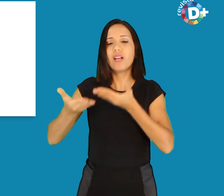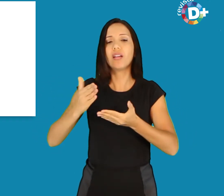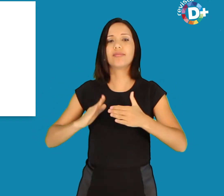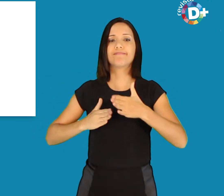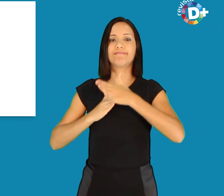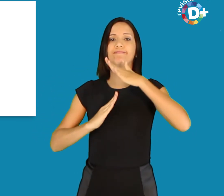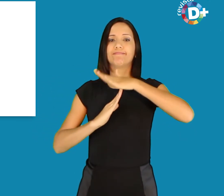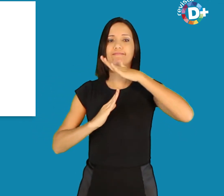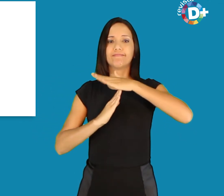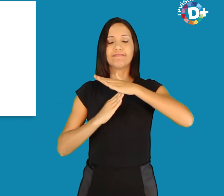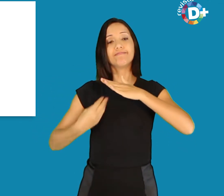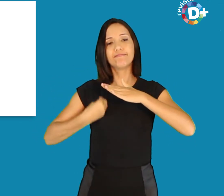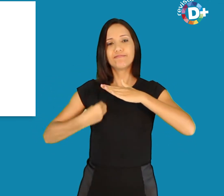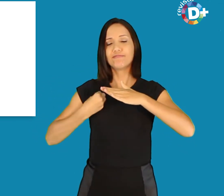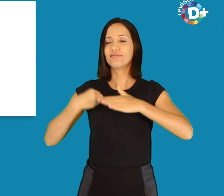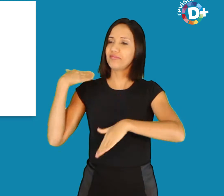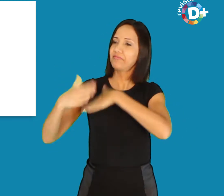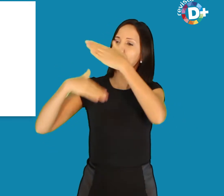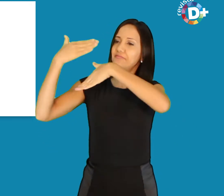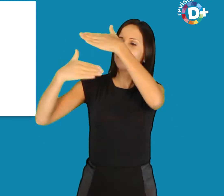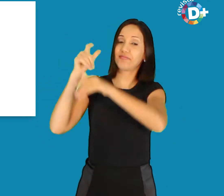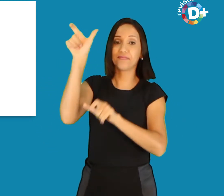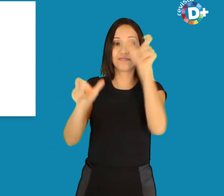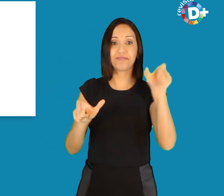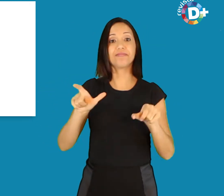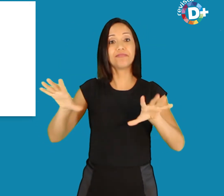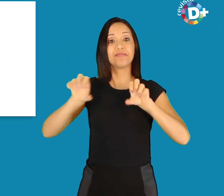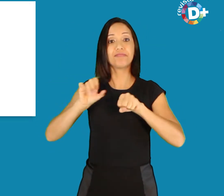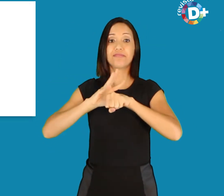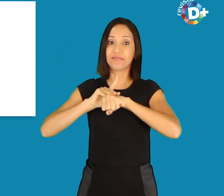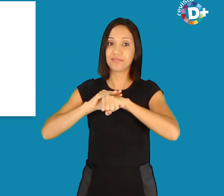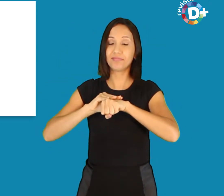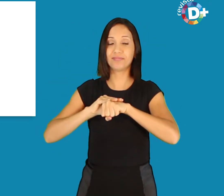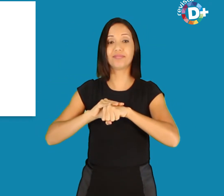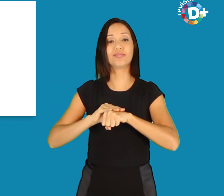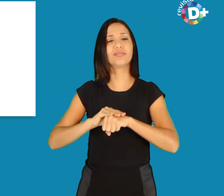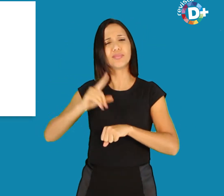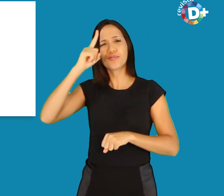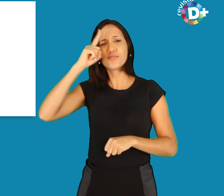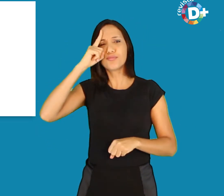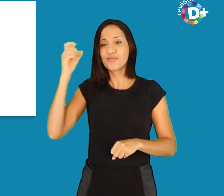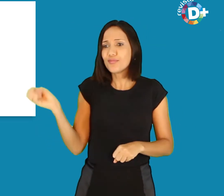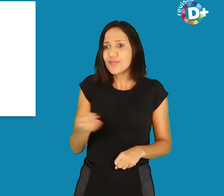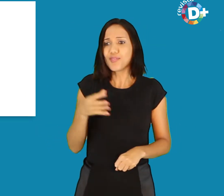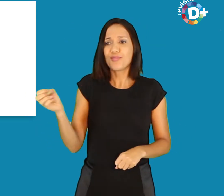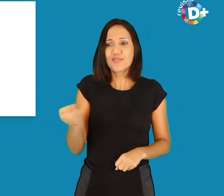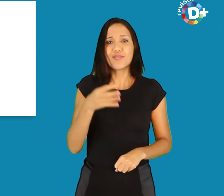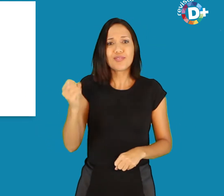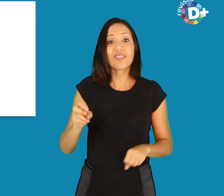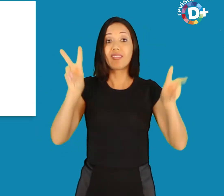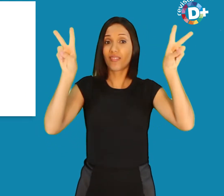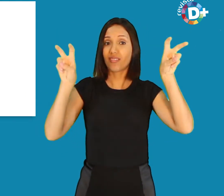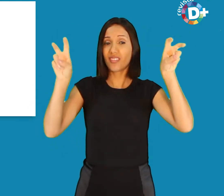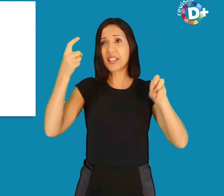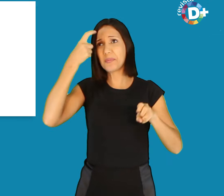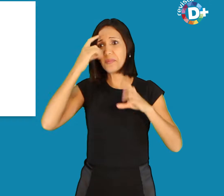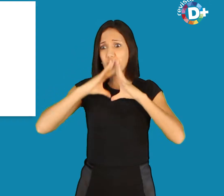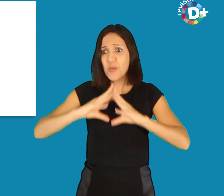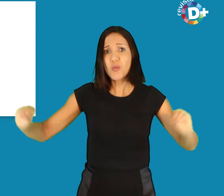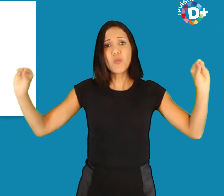não vai ocorrer mais provável encontramos um tratamento que controle e produzo a estagnação da doença